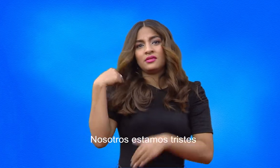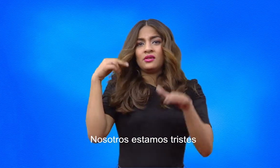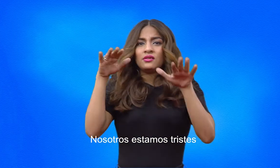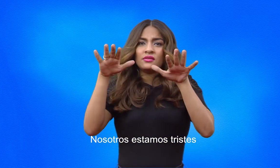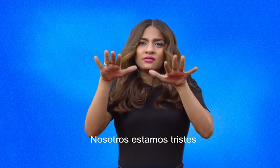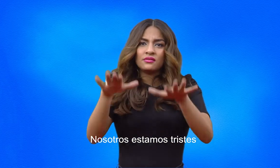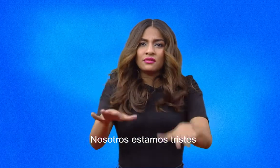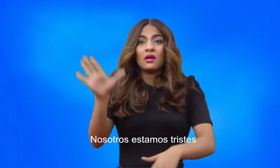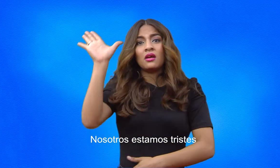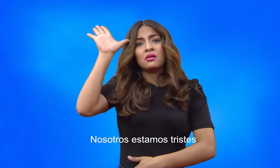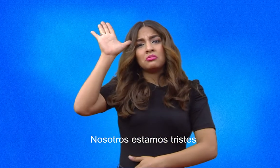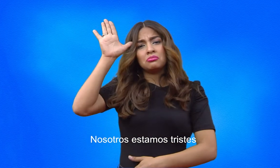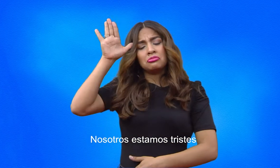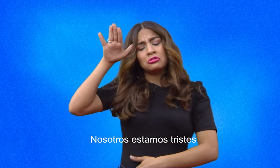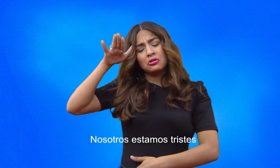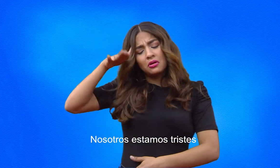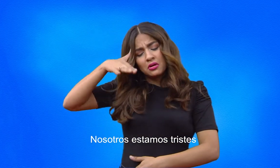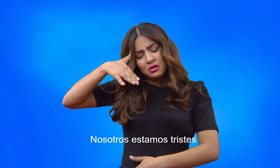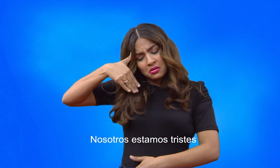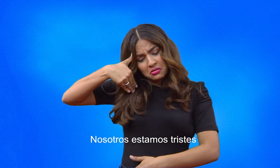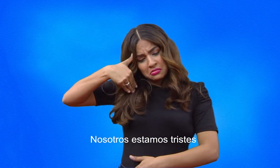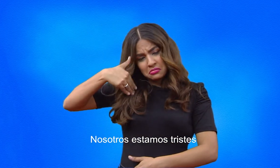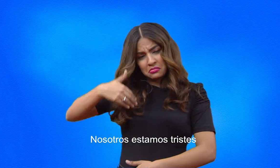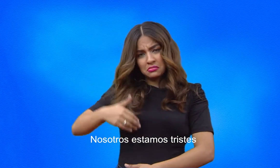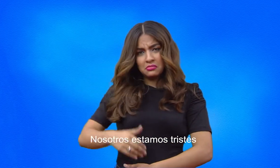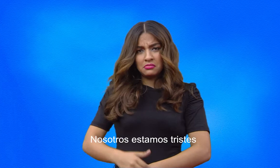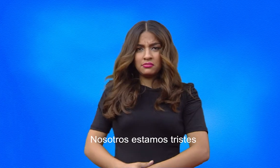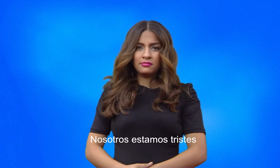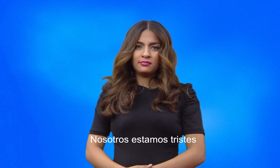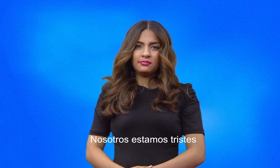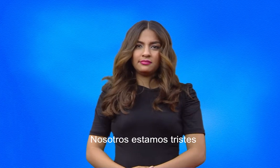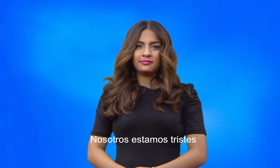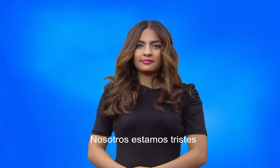Nosotros estamos tristes.